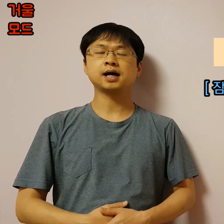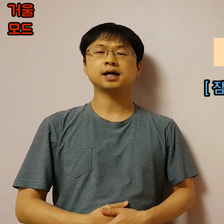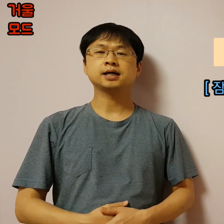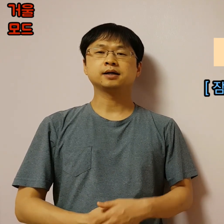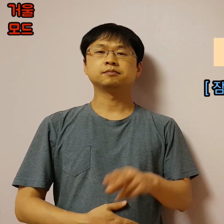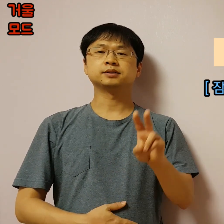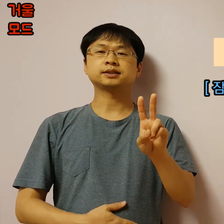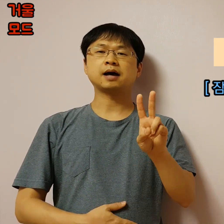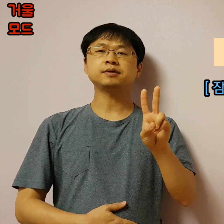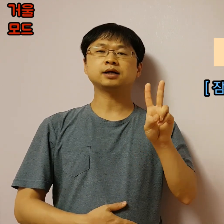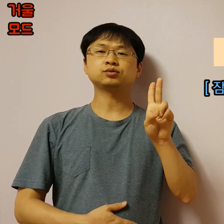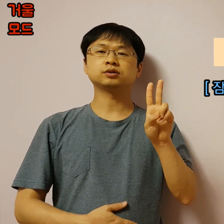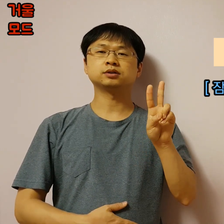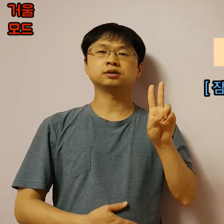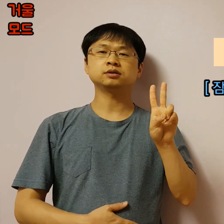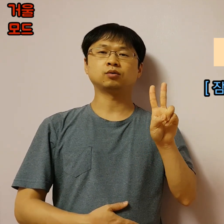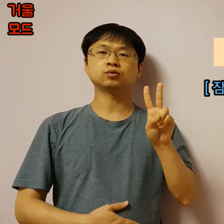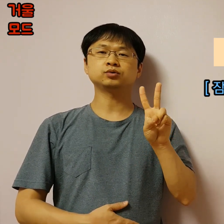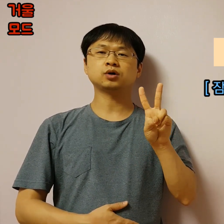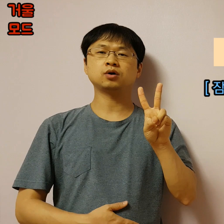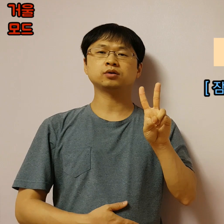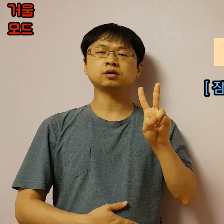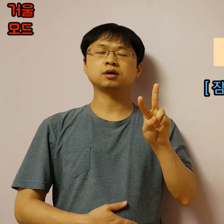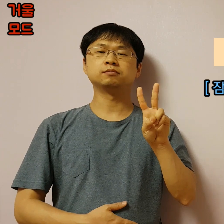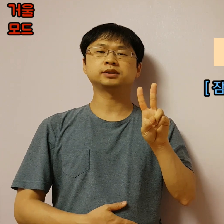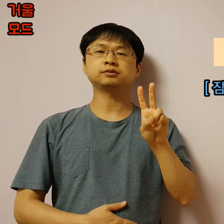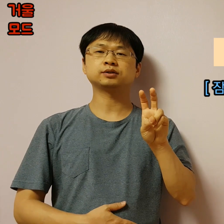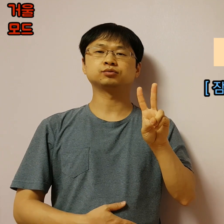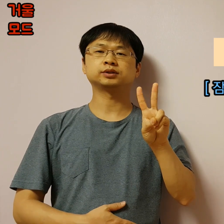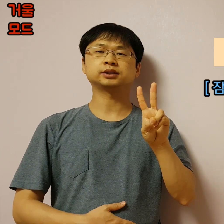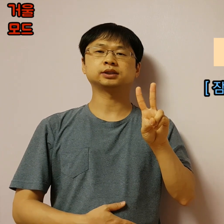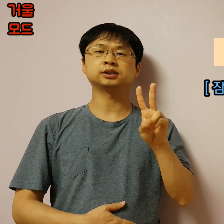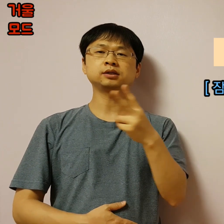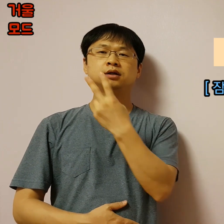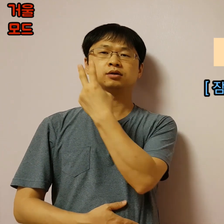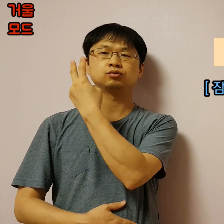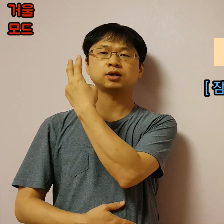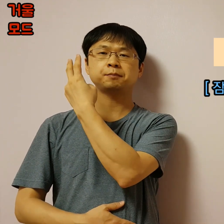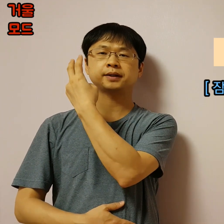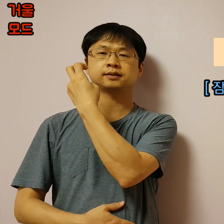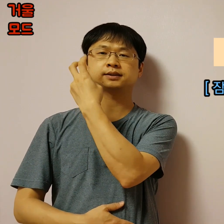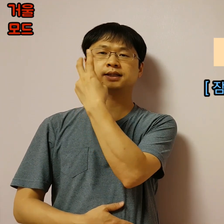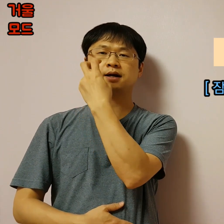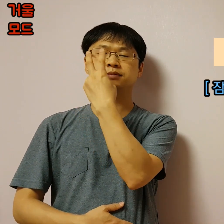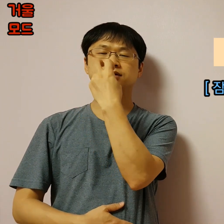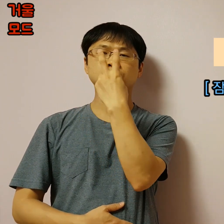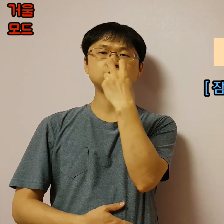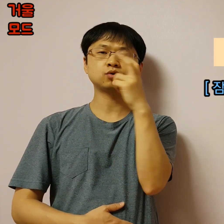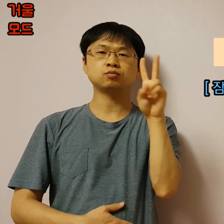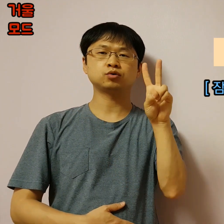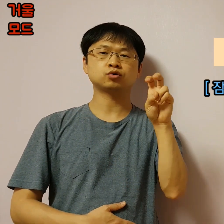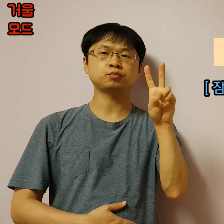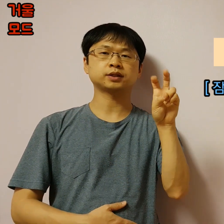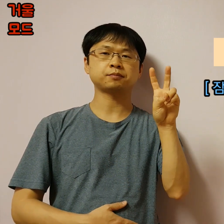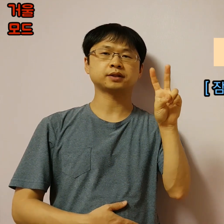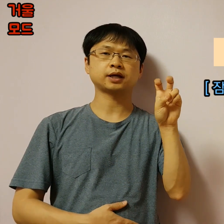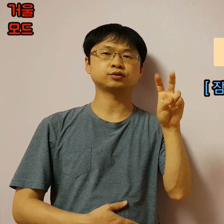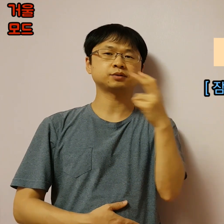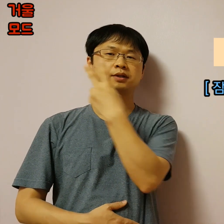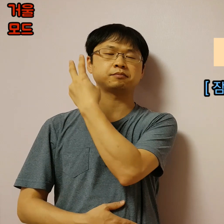많아지겠지입니다. 먼저 잠이란 수어는 오른손 검지와 중지를 눈앞에서 지나가면서 꼬물꼬물 굽혔다 폈다 해주시면